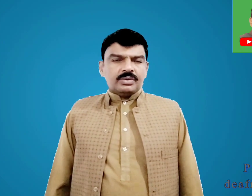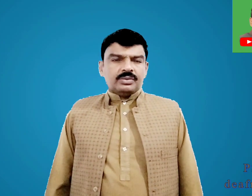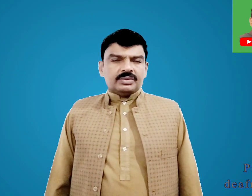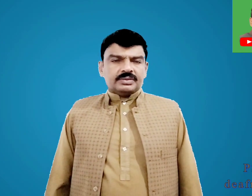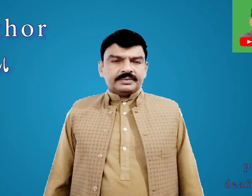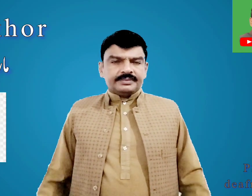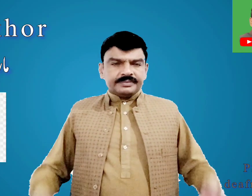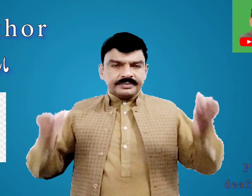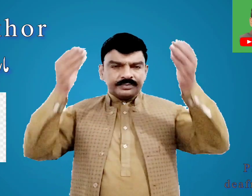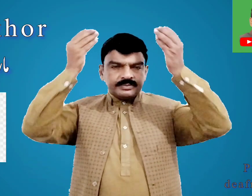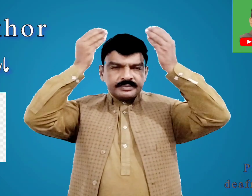Markhor,